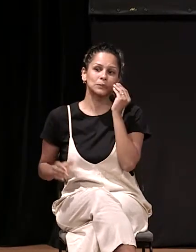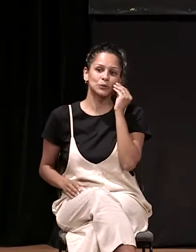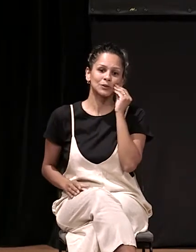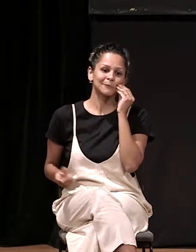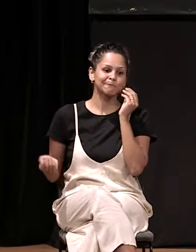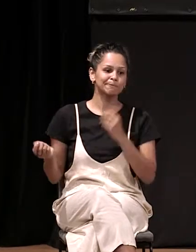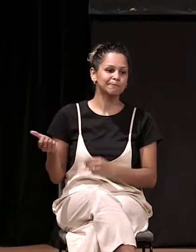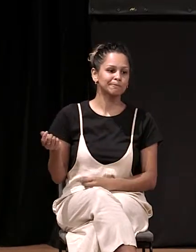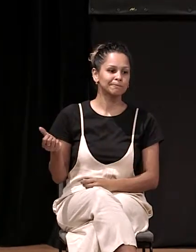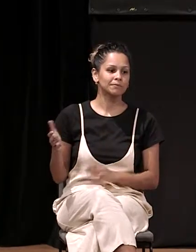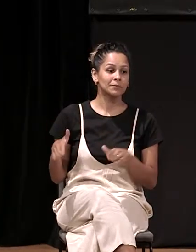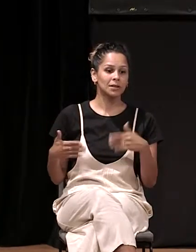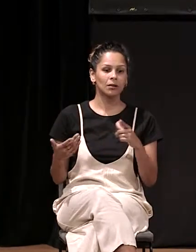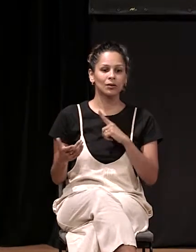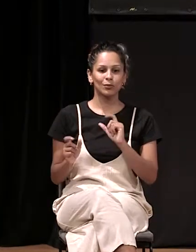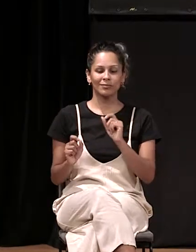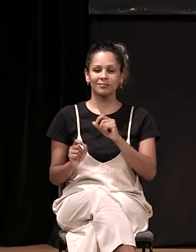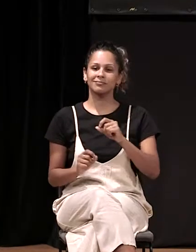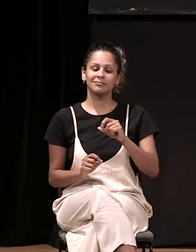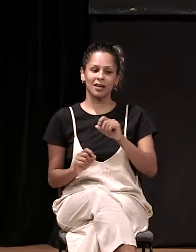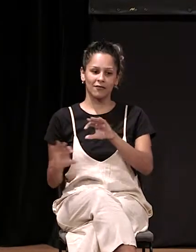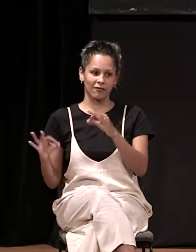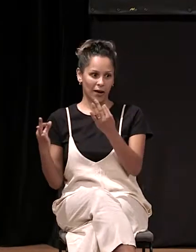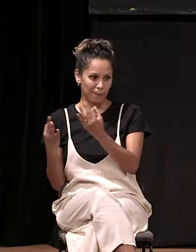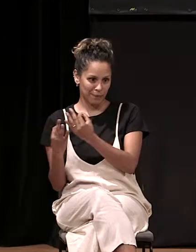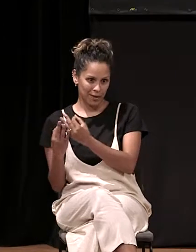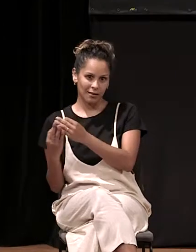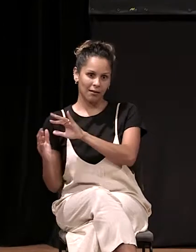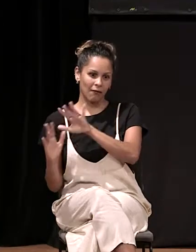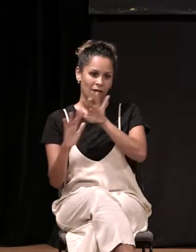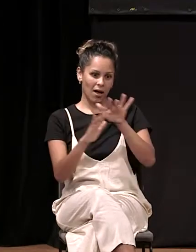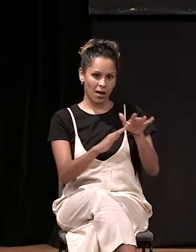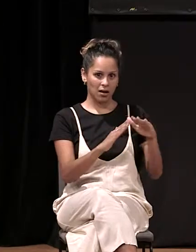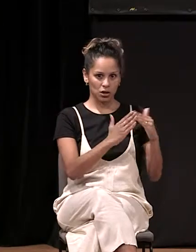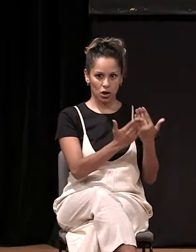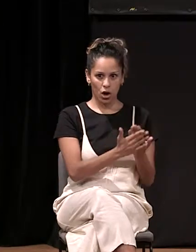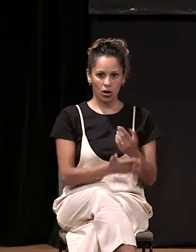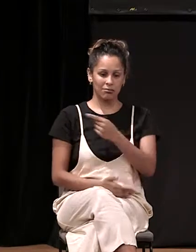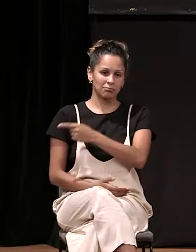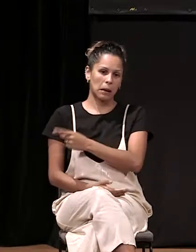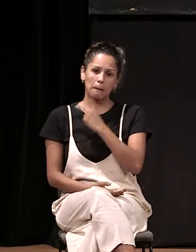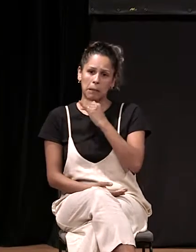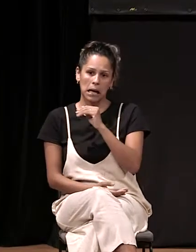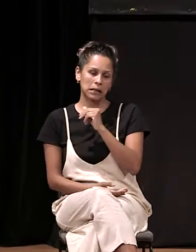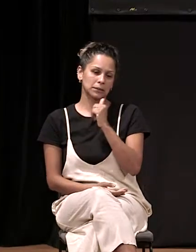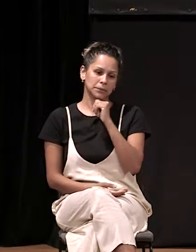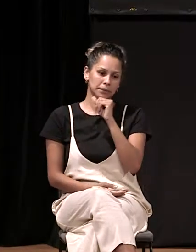são pouco habitadas, os familiares tendo em vista jornadas de trabalho que não permitem,